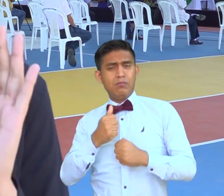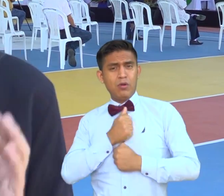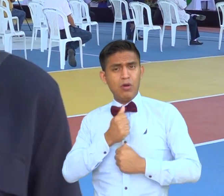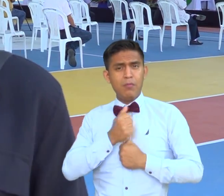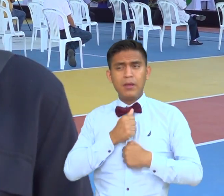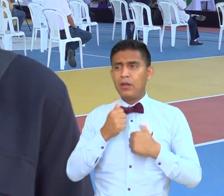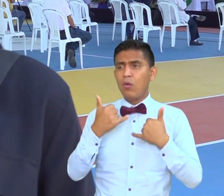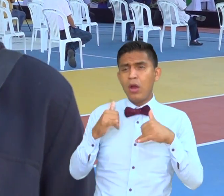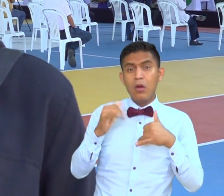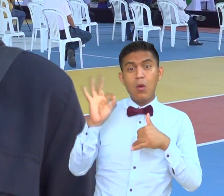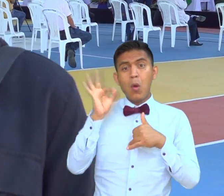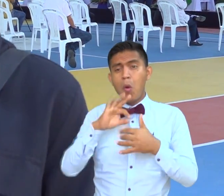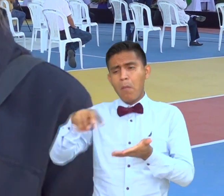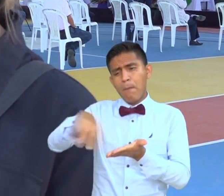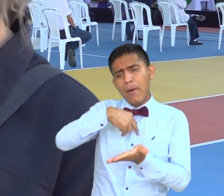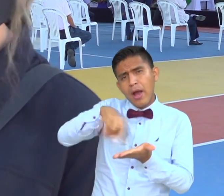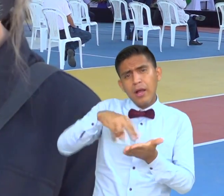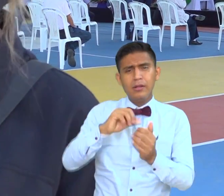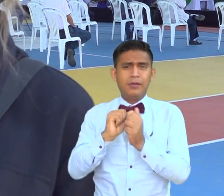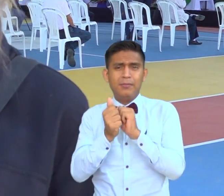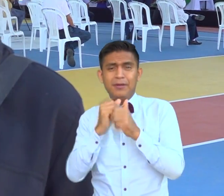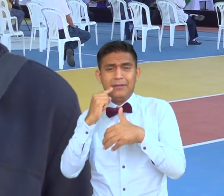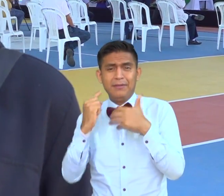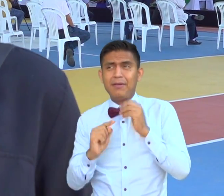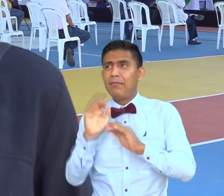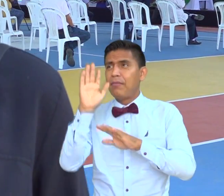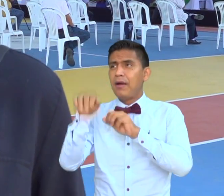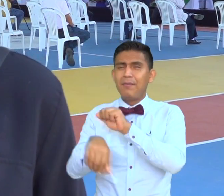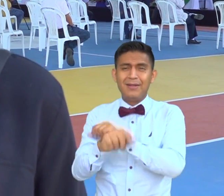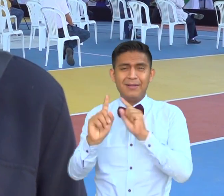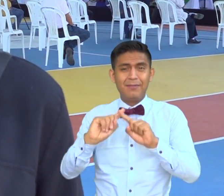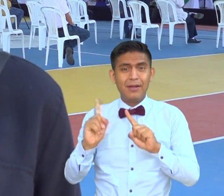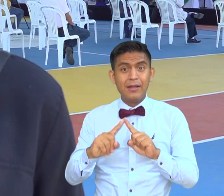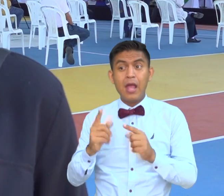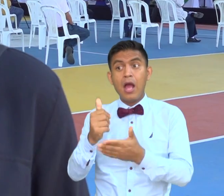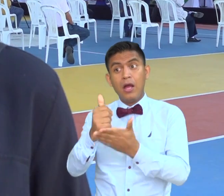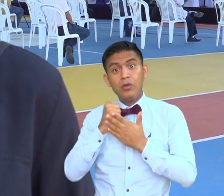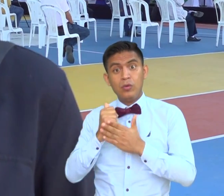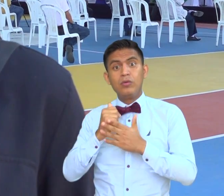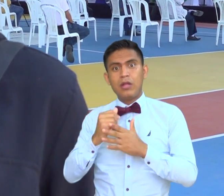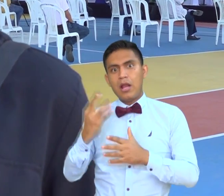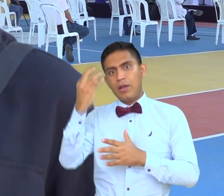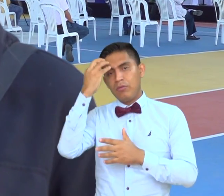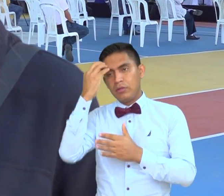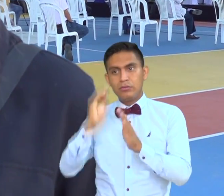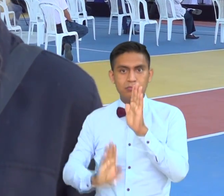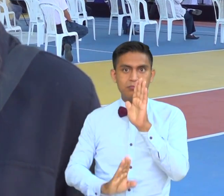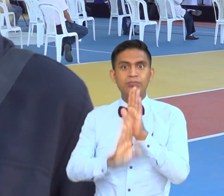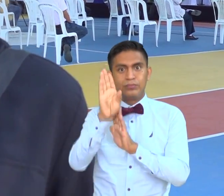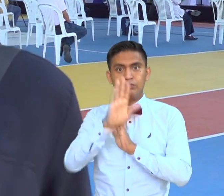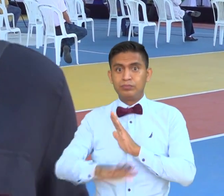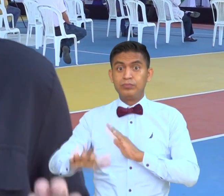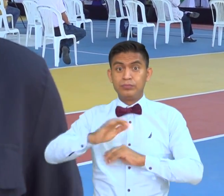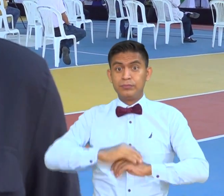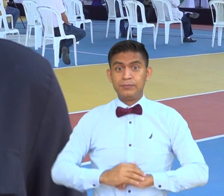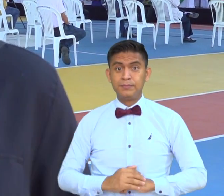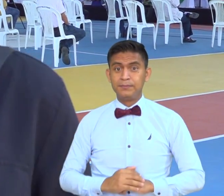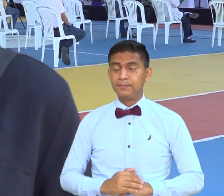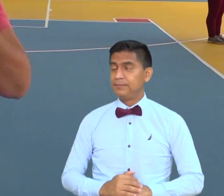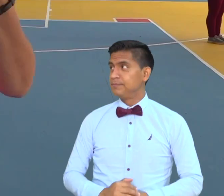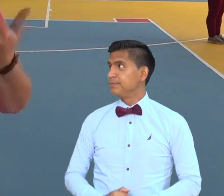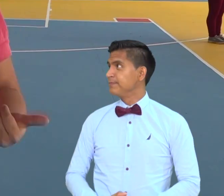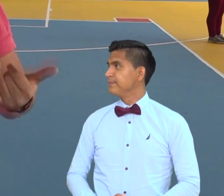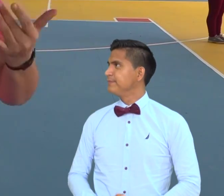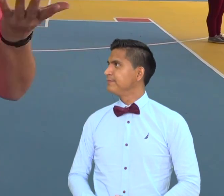actividades lúdicas, bailoterapia y deporte, puesto que son vitales en la formación